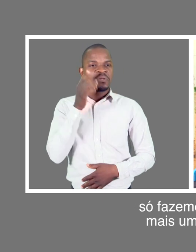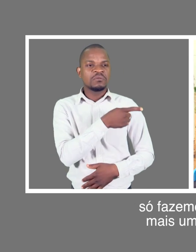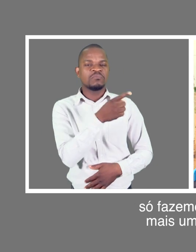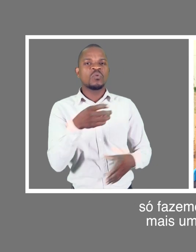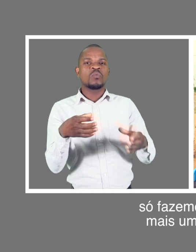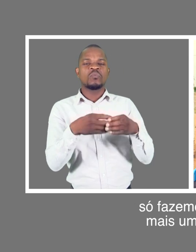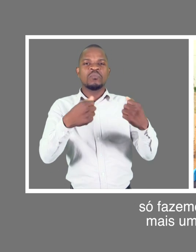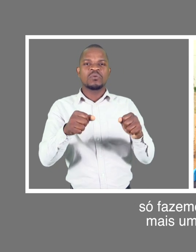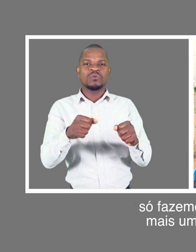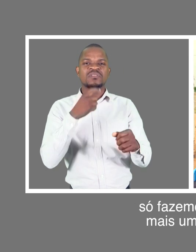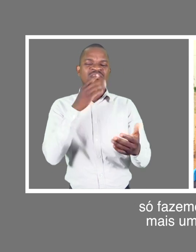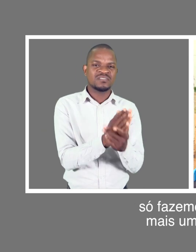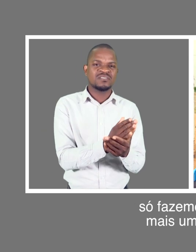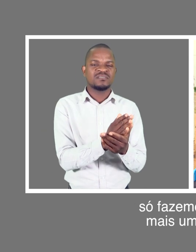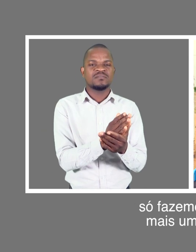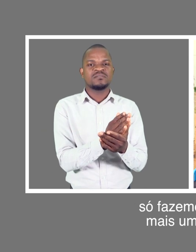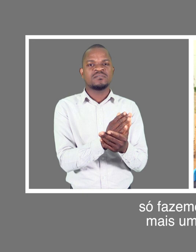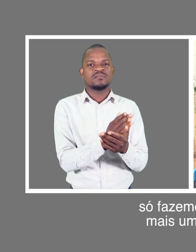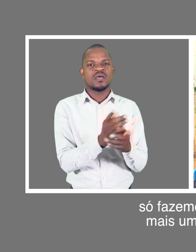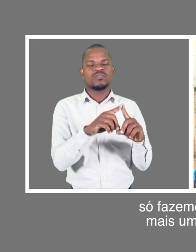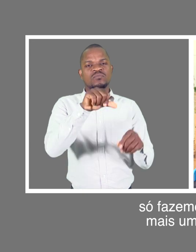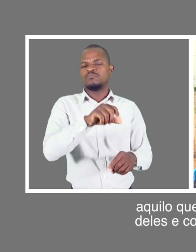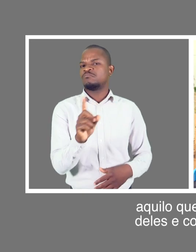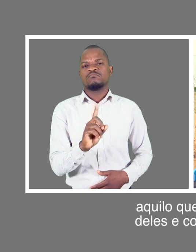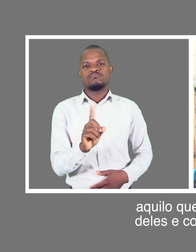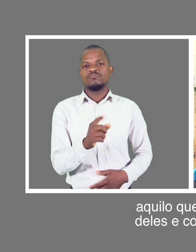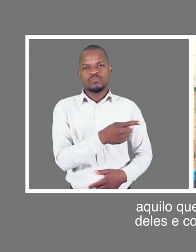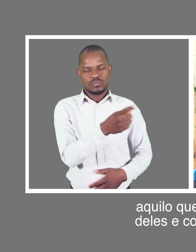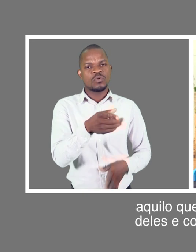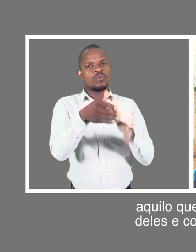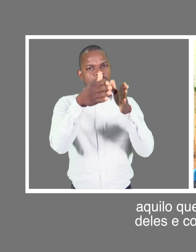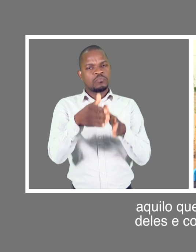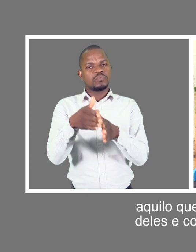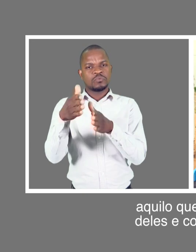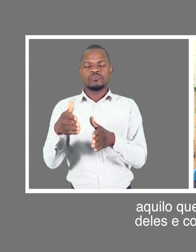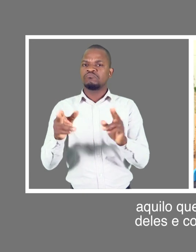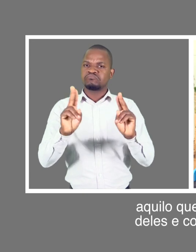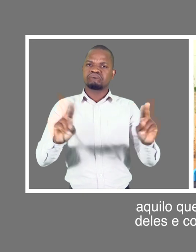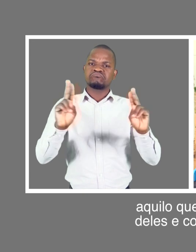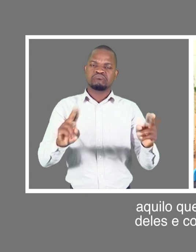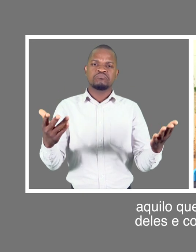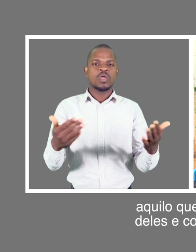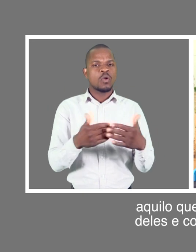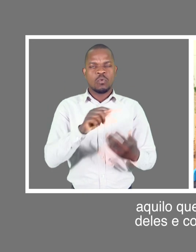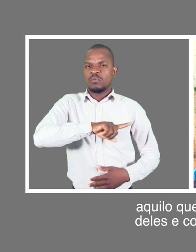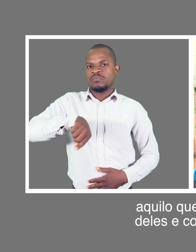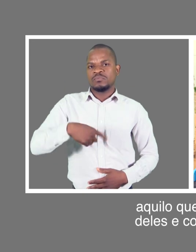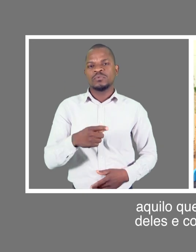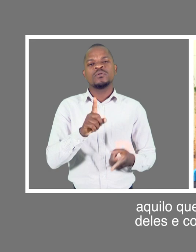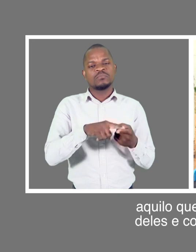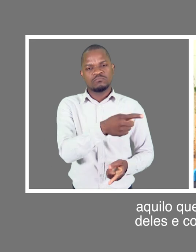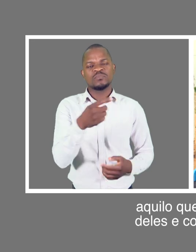unidos. E eles, mais uma vez, mostraram e demonstraram que aquilo que as pessoas têm e pensam deles